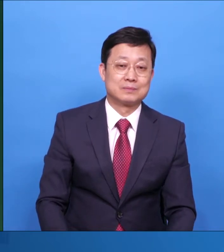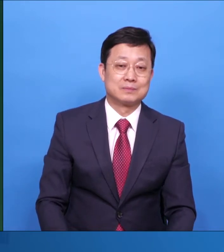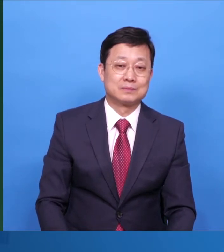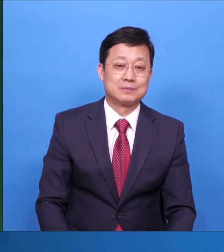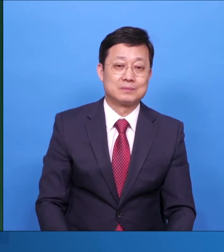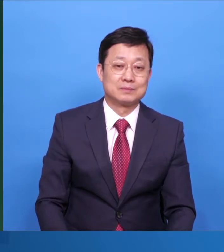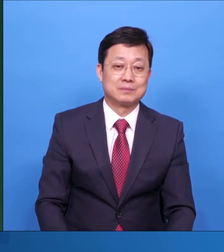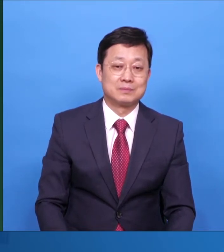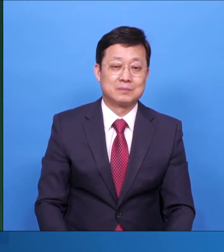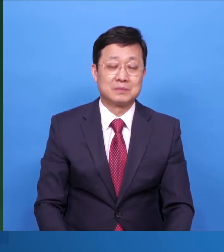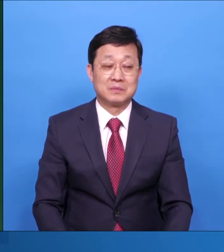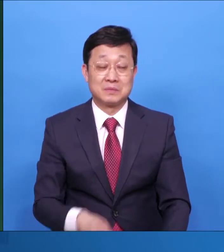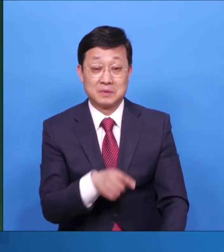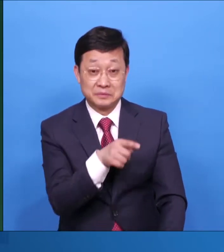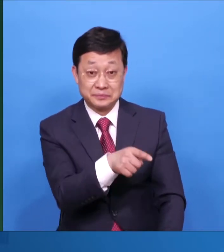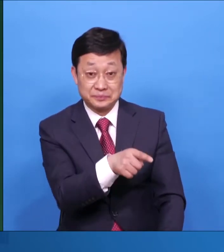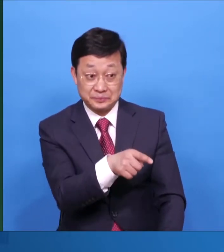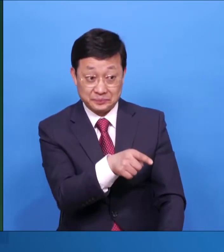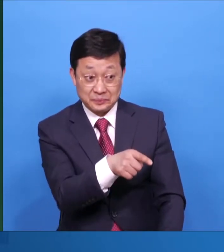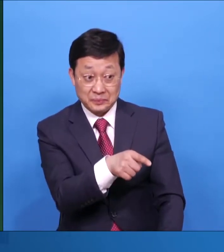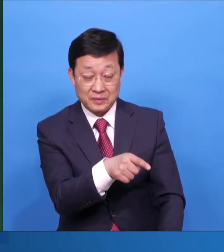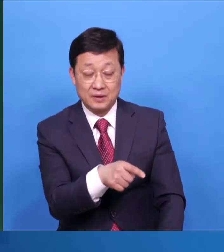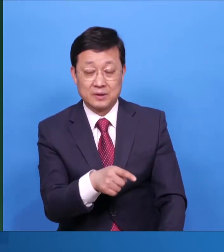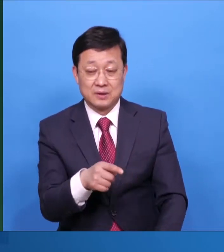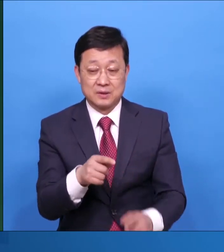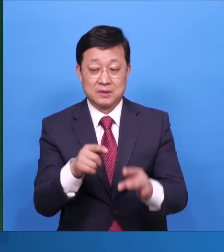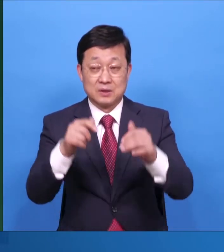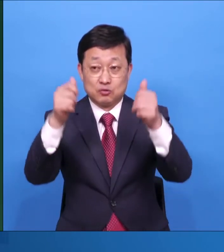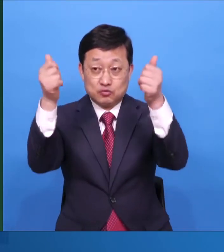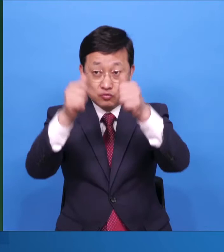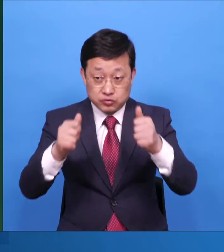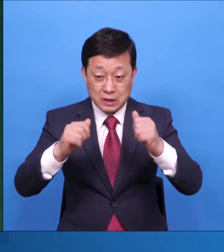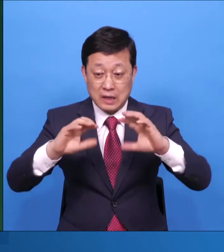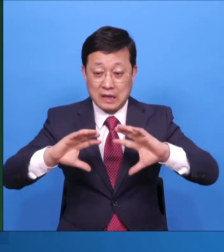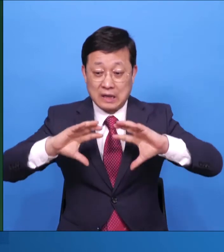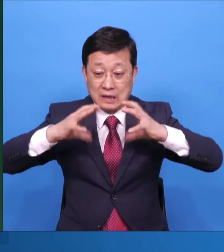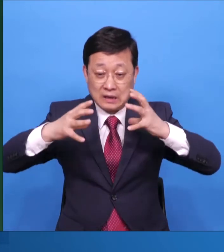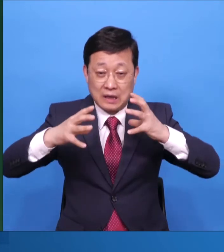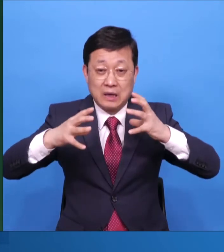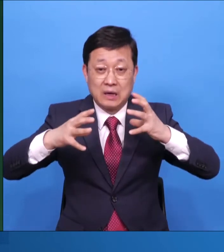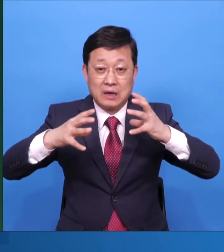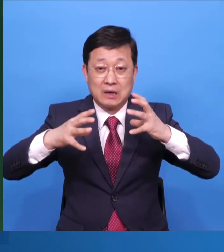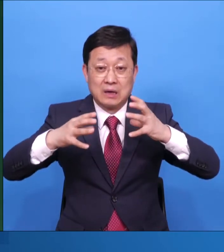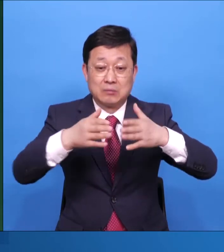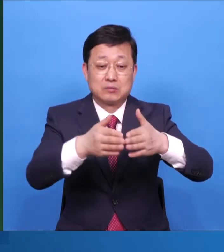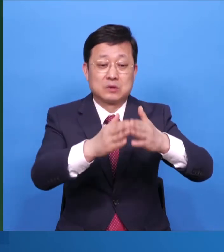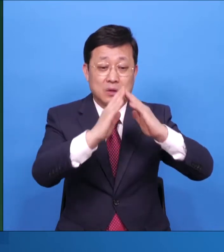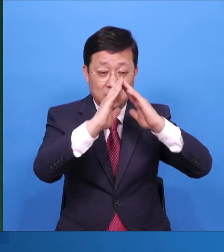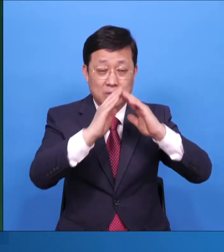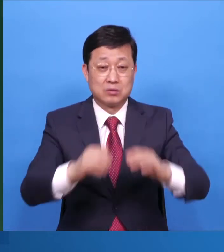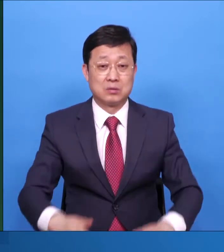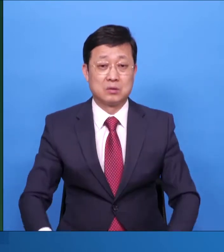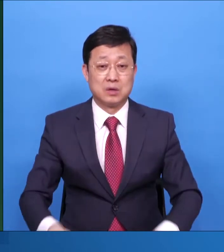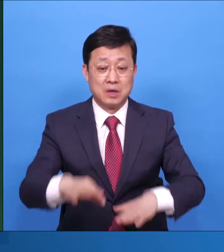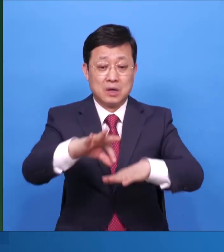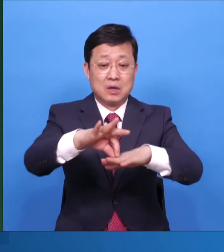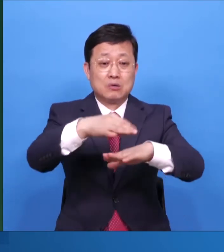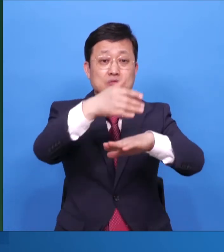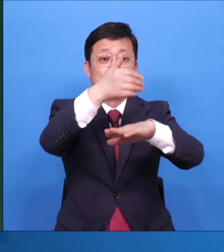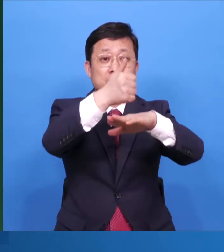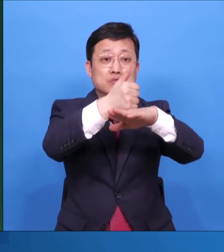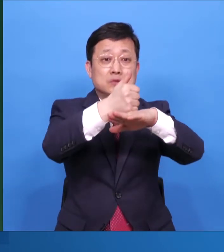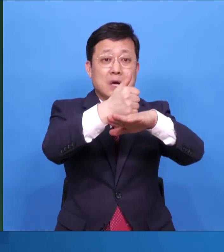이게 열리는 거예요. Vemos que sencillamente hablando es una época en la cual los reyes levantaban ídolos. 그냥 우상 시대가 아니고